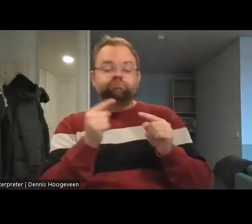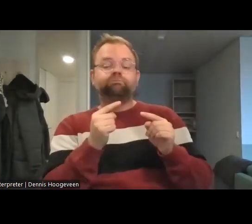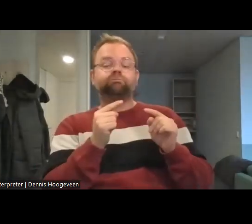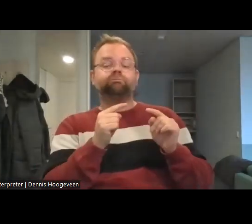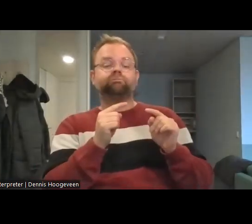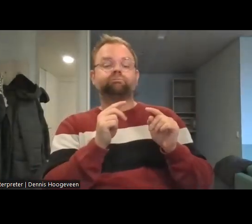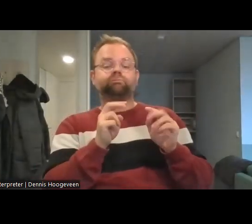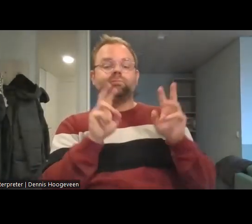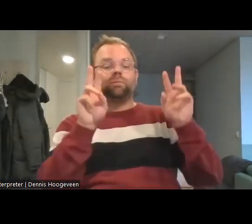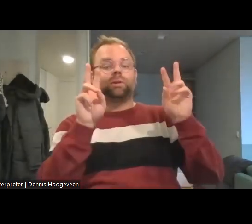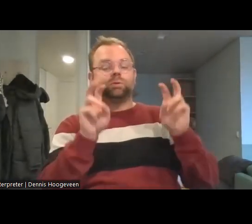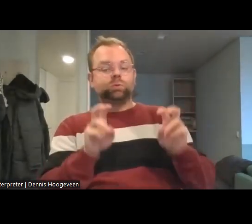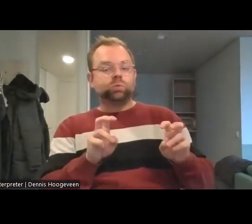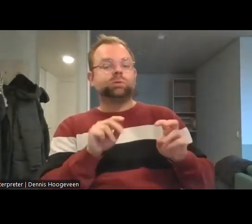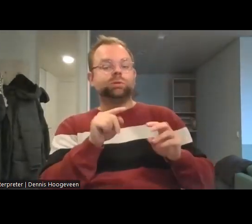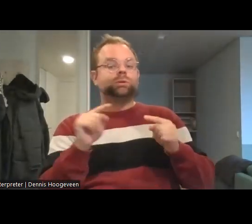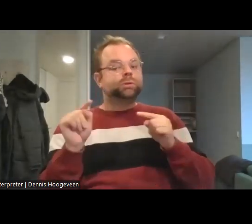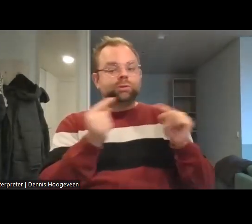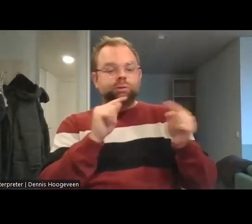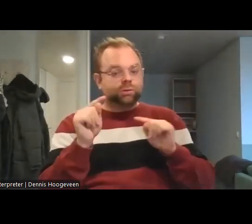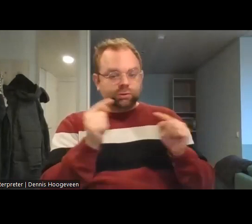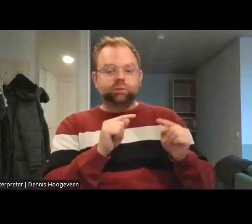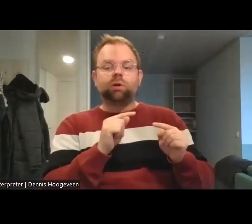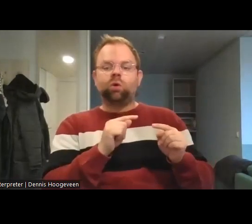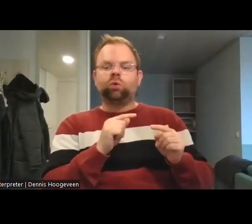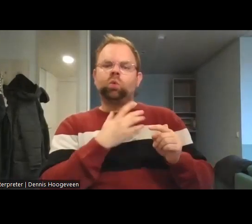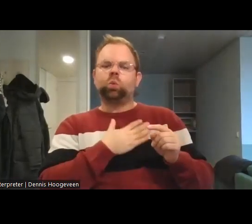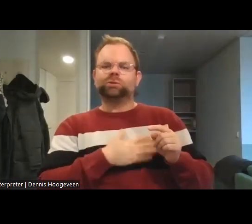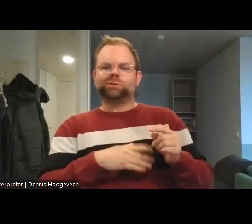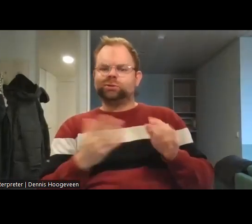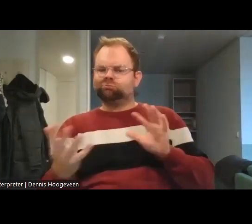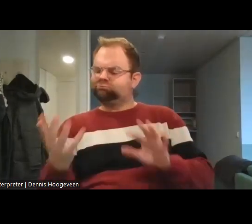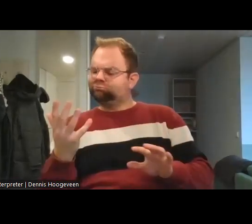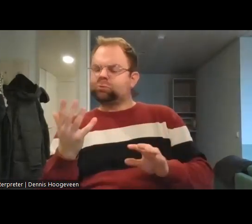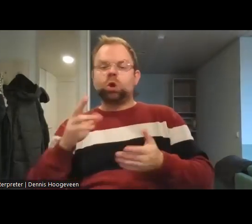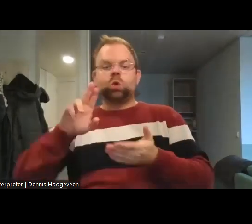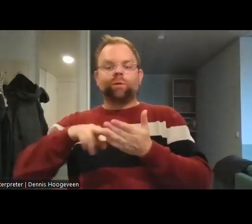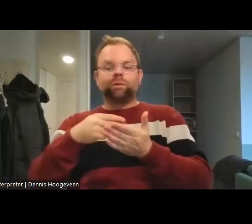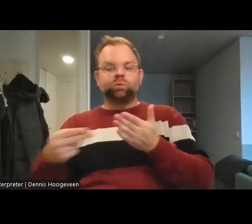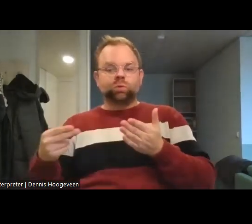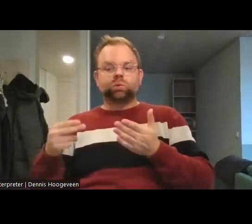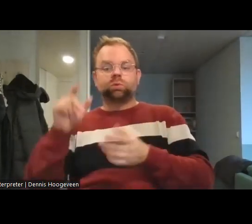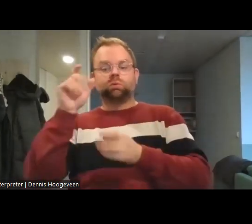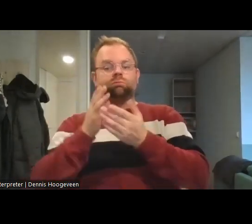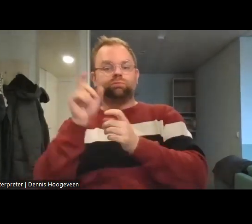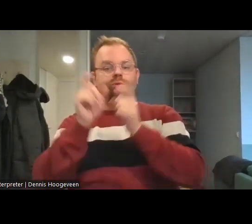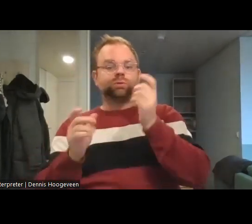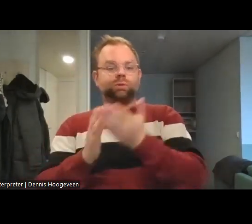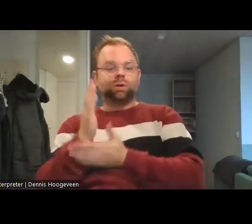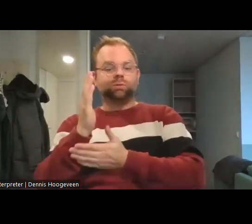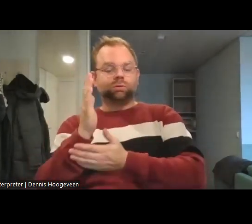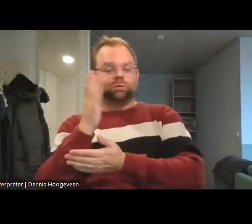la Convention sur les droits des personnes avec handicap et la Convention des réfugiés, et comment les procédures